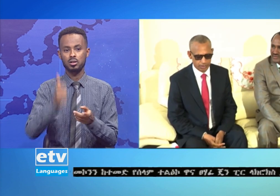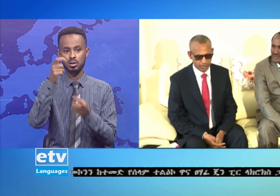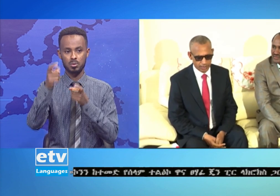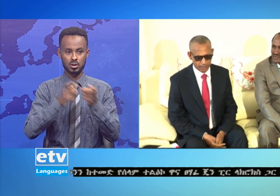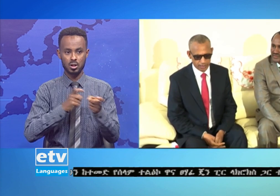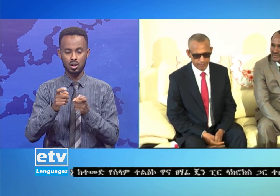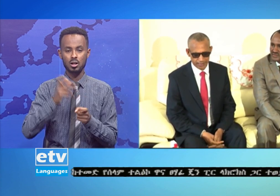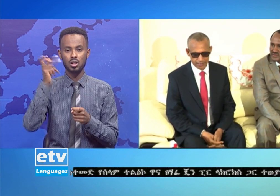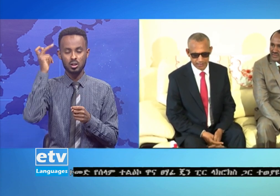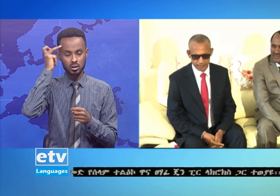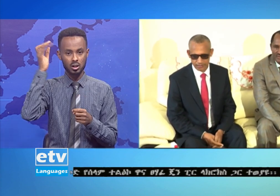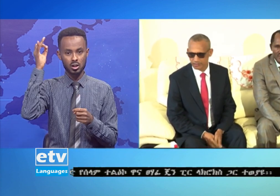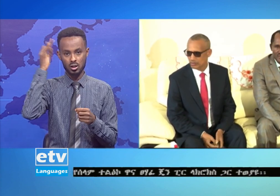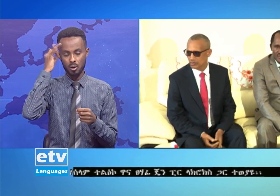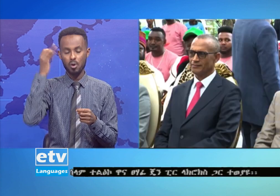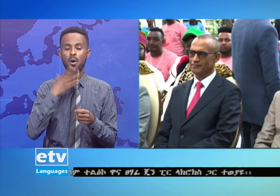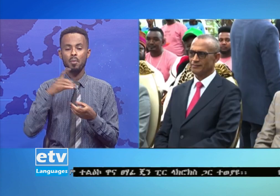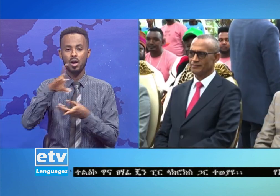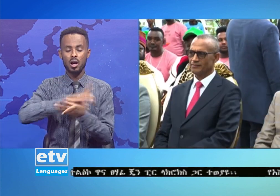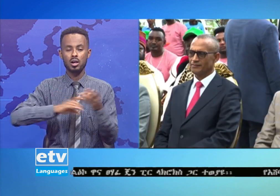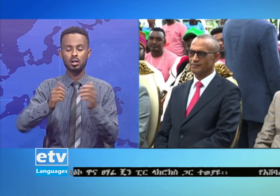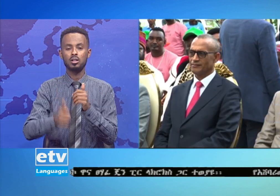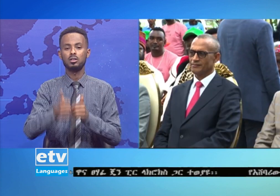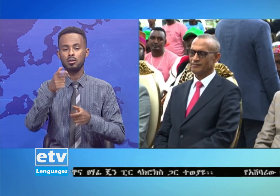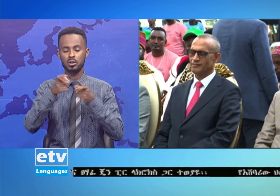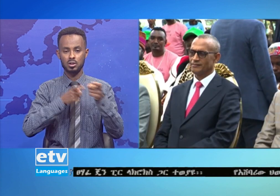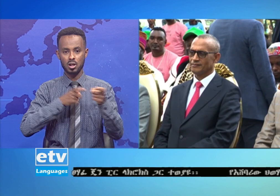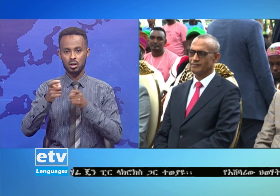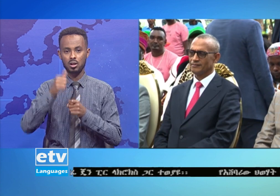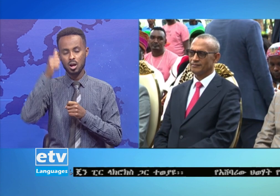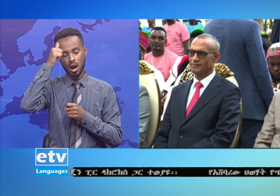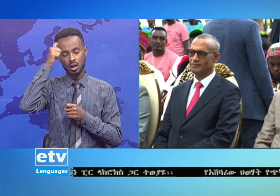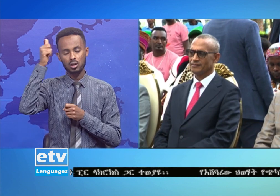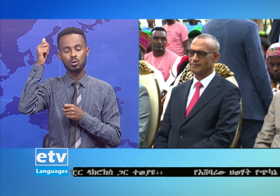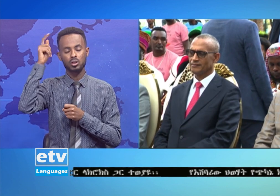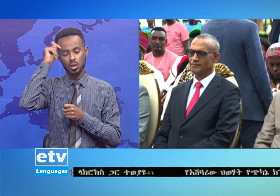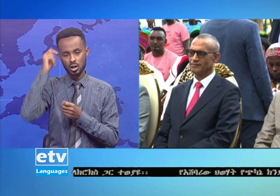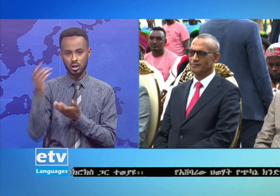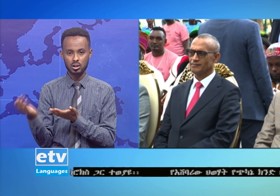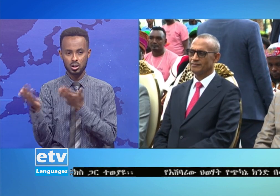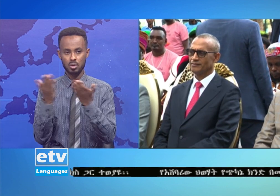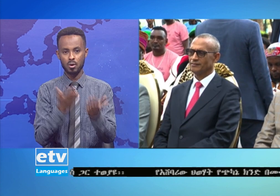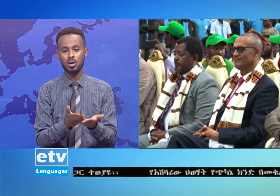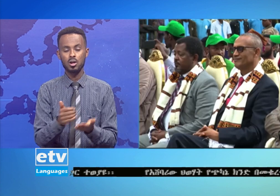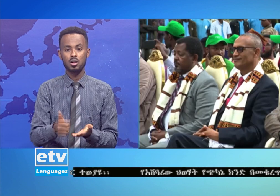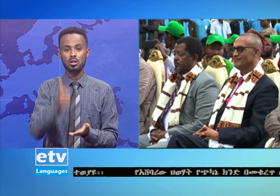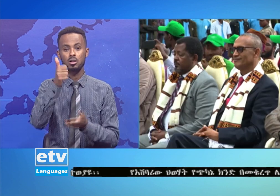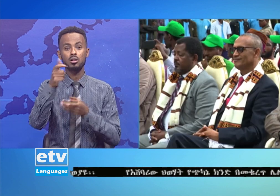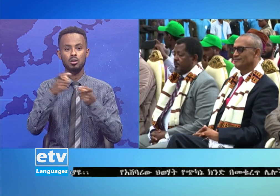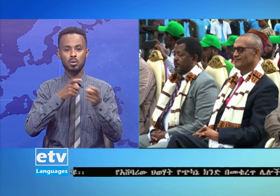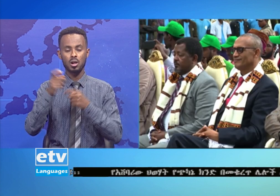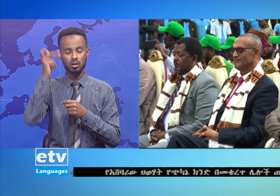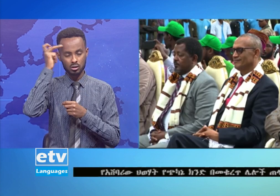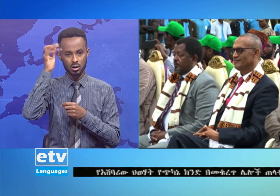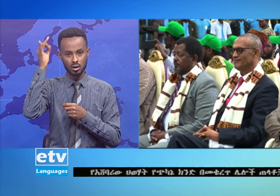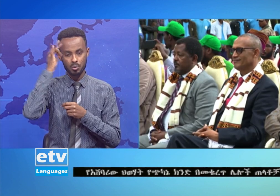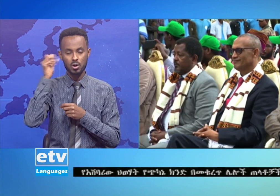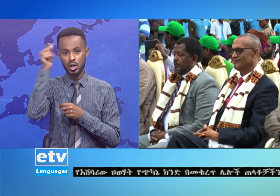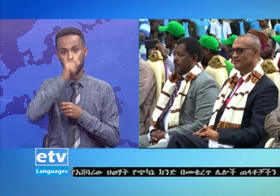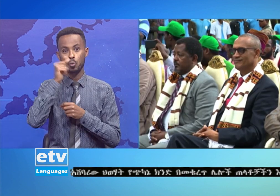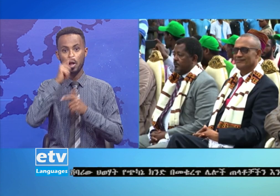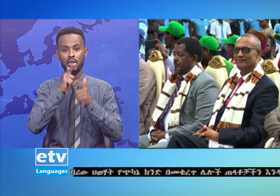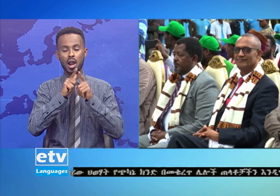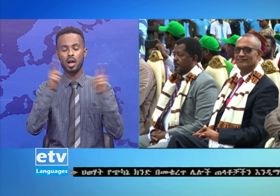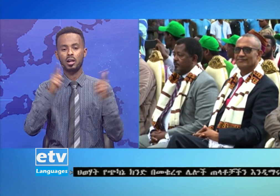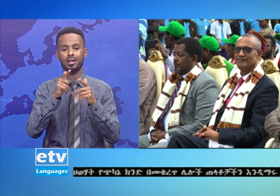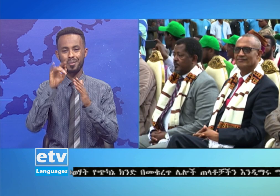መስተዳድር ደስታ ሌዳሞ ለአማራ ክልል ርዕሰ መስተዳድር አገኘሁ ተሻገር አስረክበዋል። ርዕሰ መስተዳድር ደስታ ሌዳሞ የኢትዮጵያን